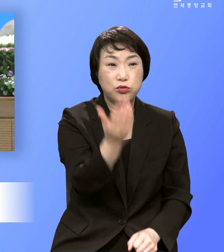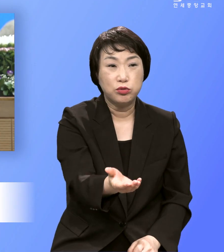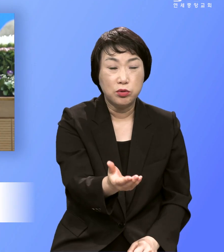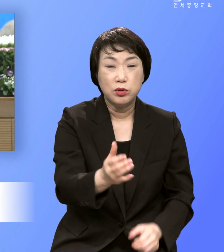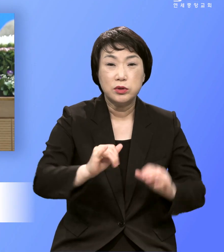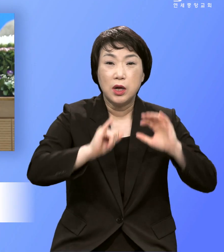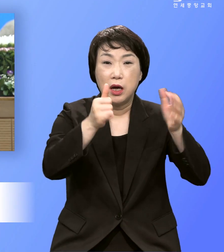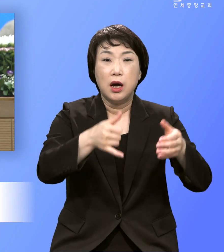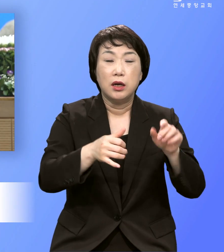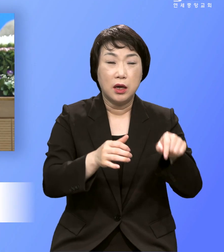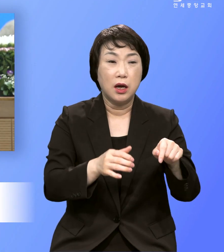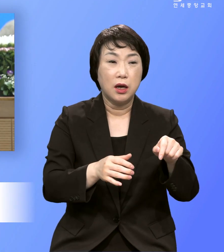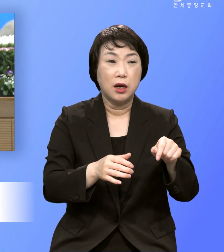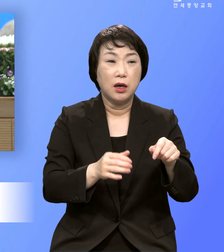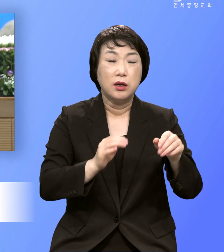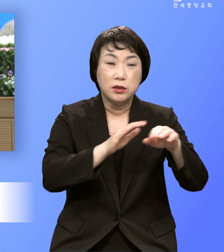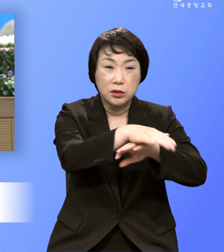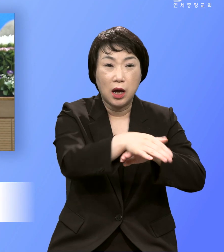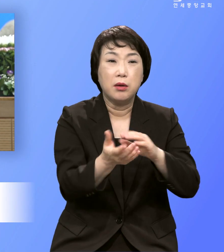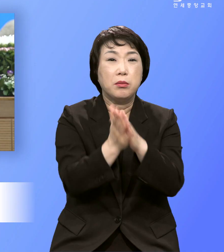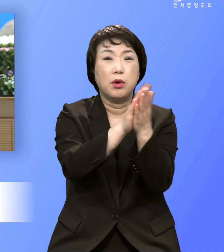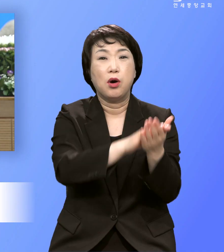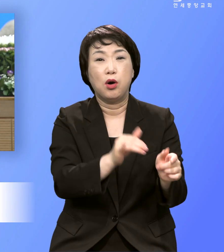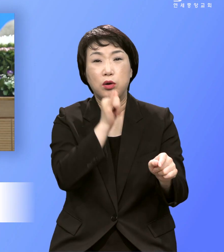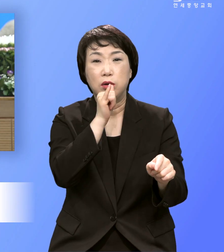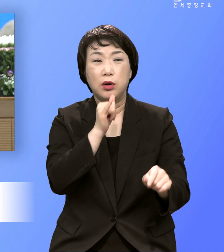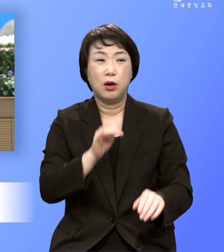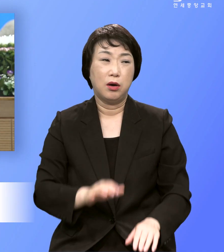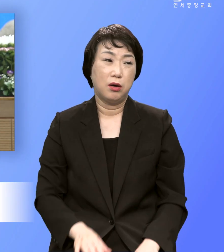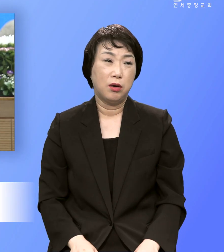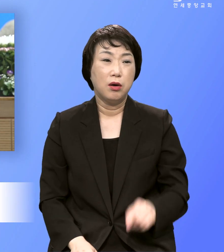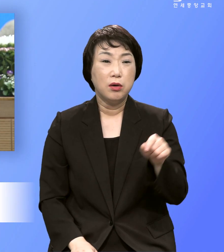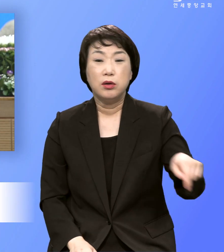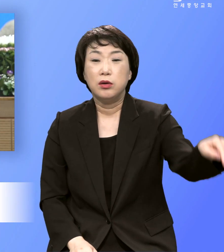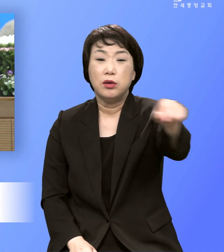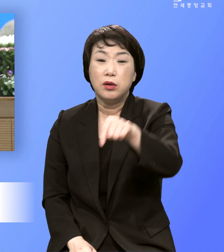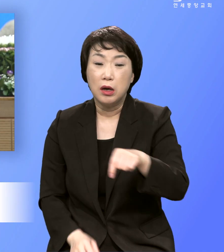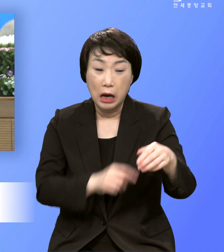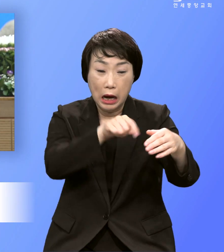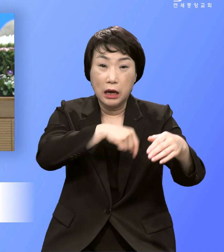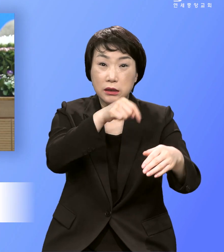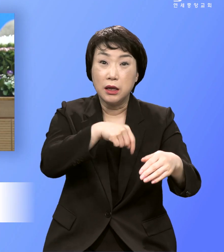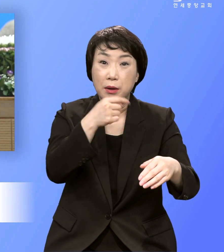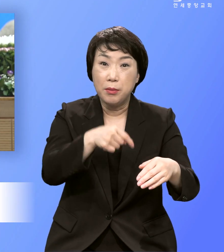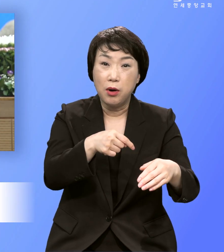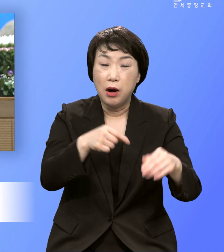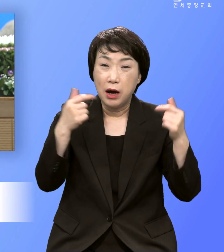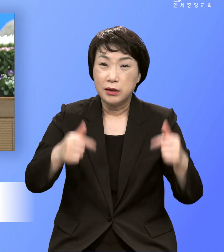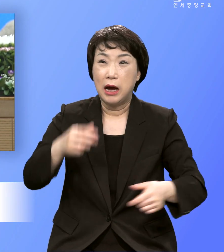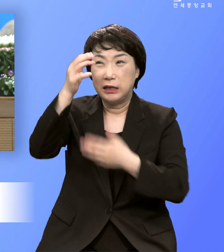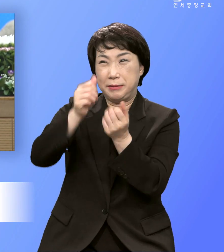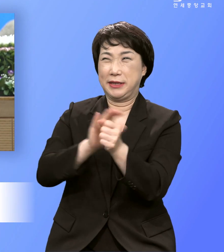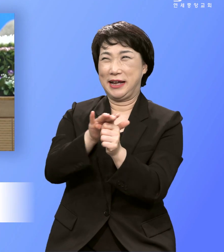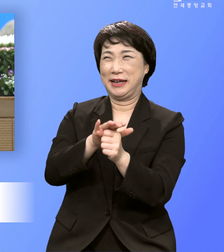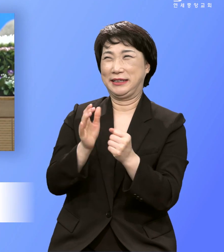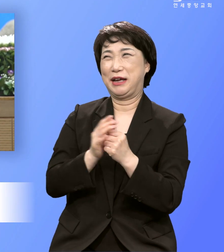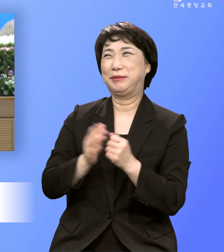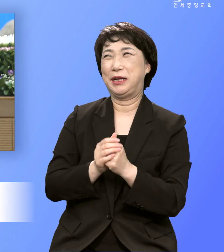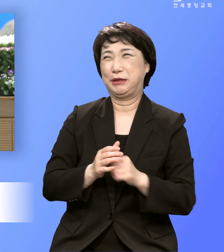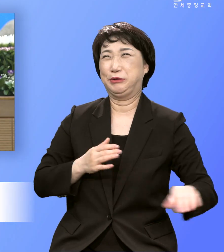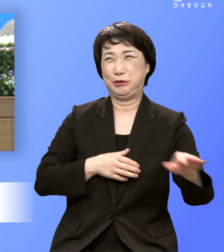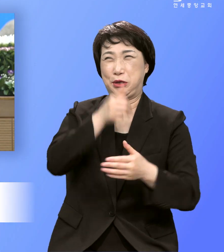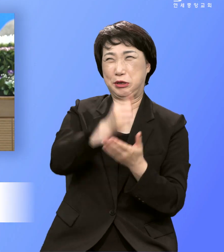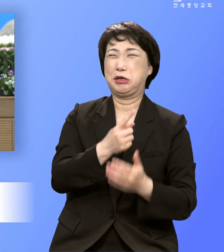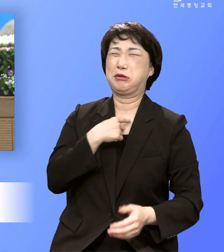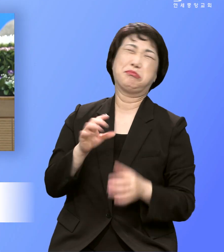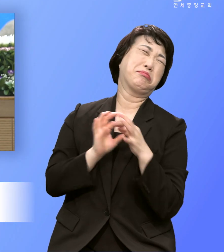시상적인 교회는 세속화돼 있어요. 근데 그 사람들 속에는 밤낮 하나님은 사랑이시니까 죄를